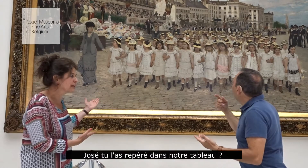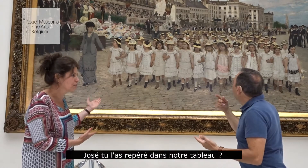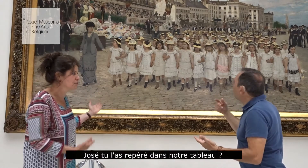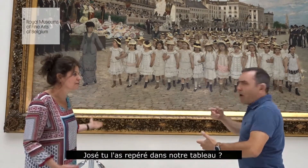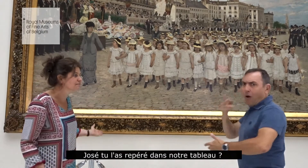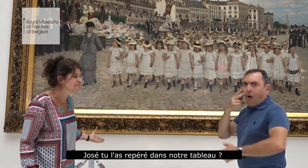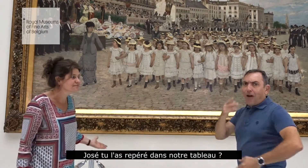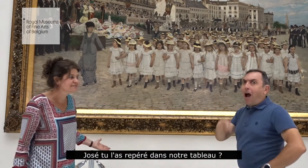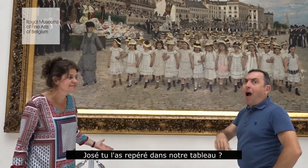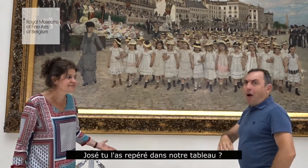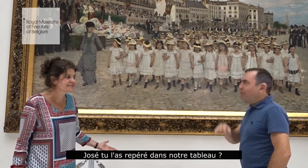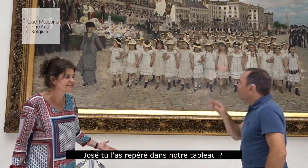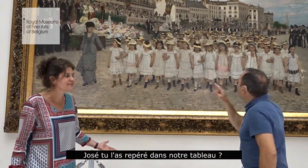tableau?